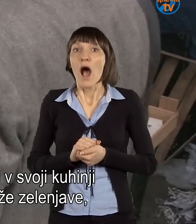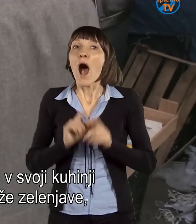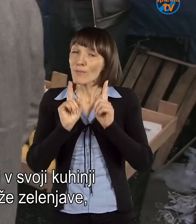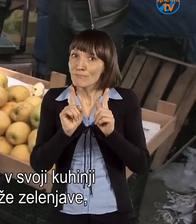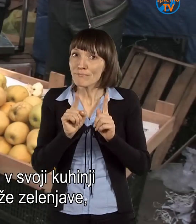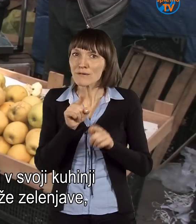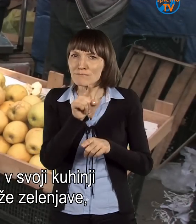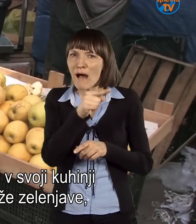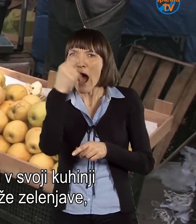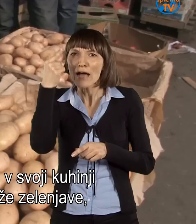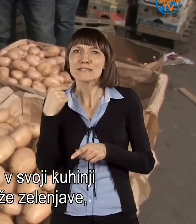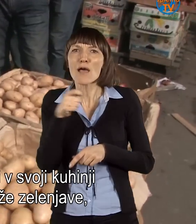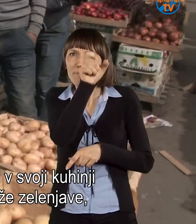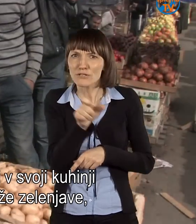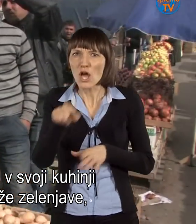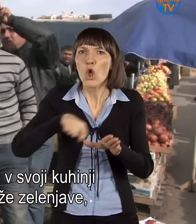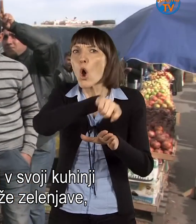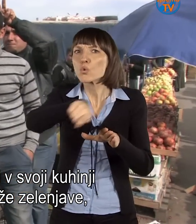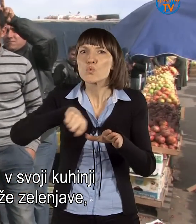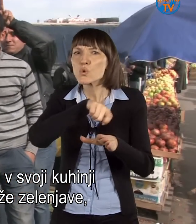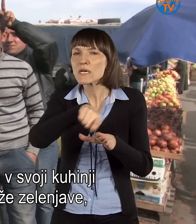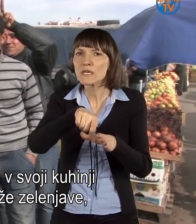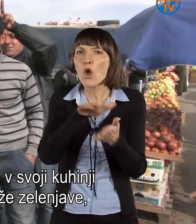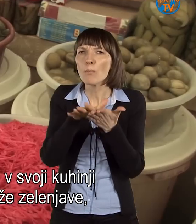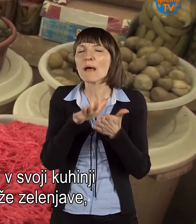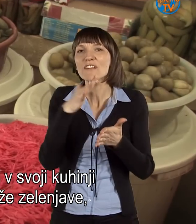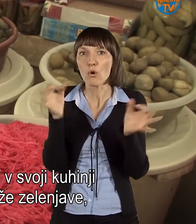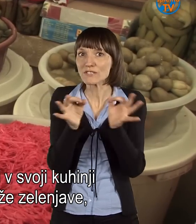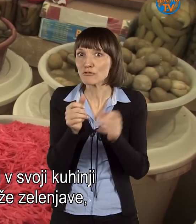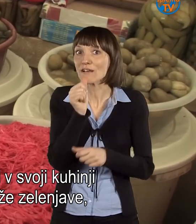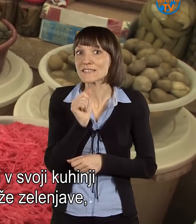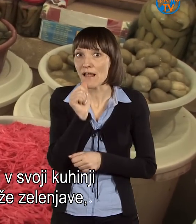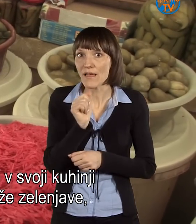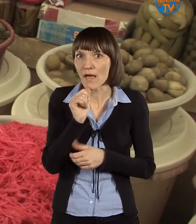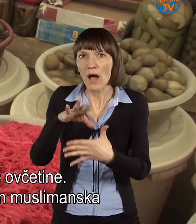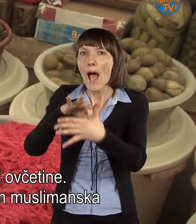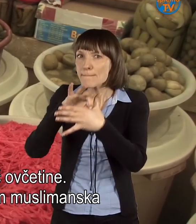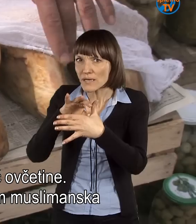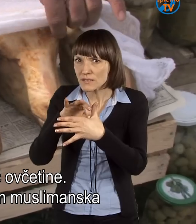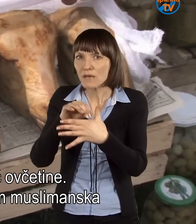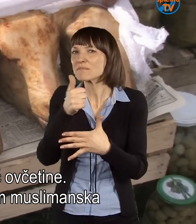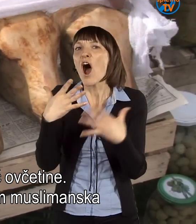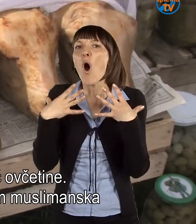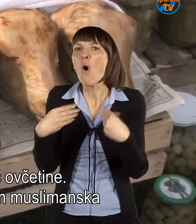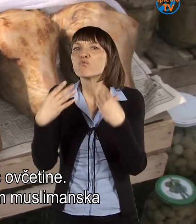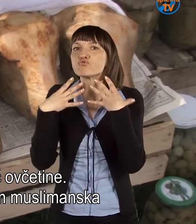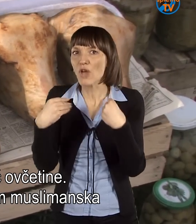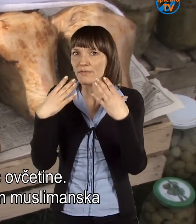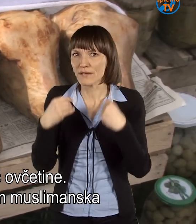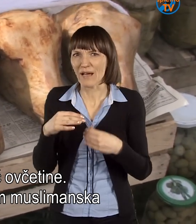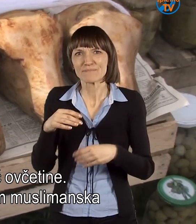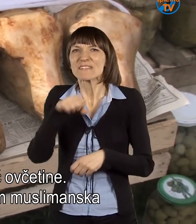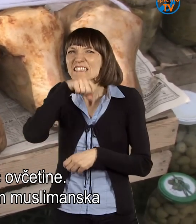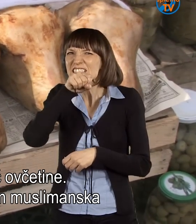Sicer pa Azerbejdžanci v svoji kuhinji uporabljajo veliko sveže zelenjave, od mesa pa največ ovčetine.